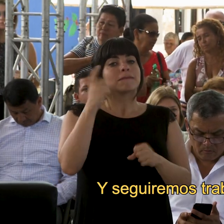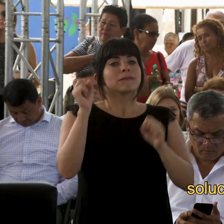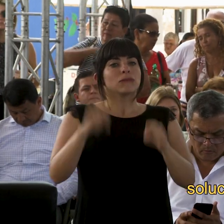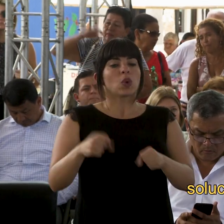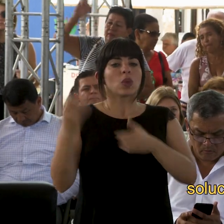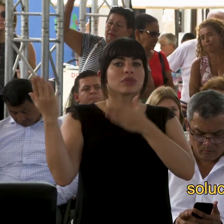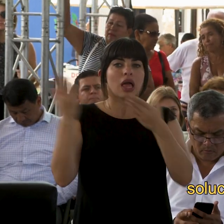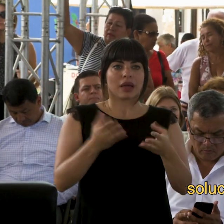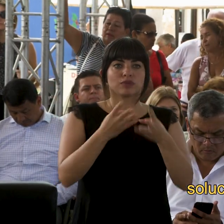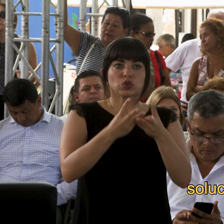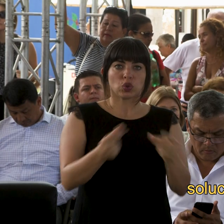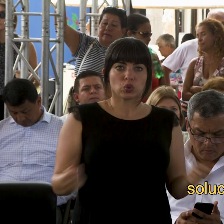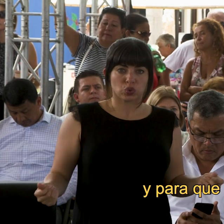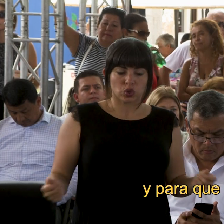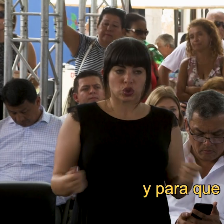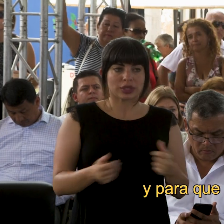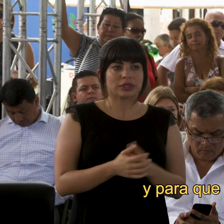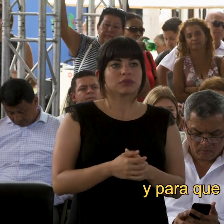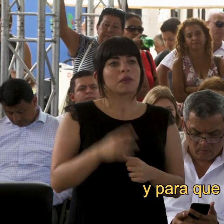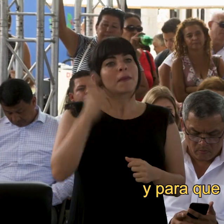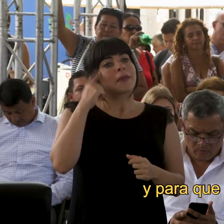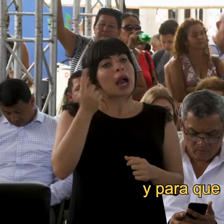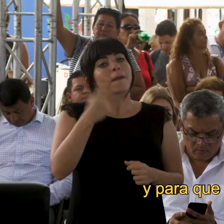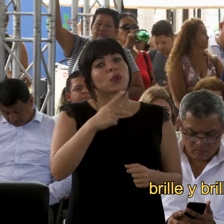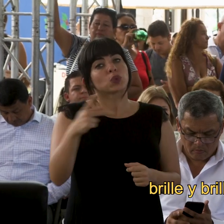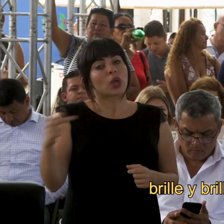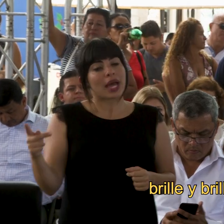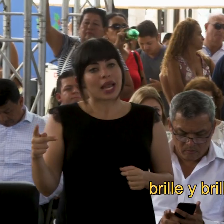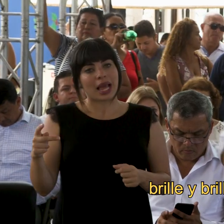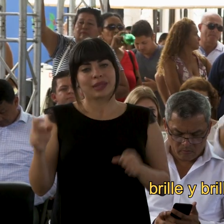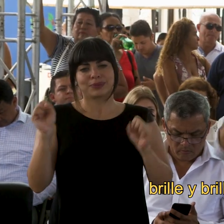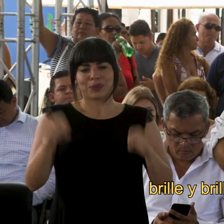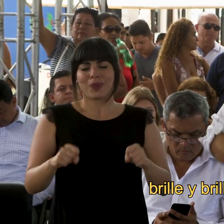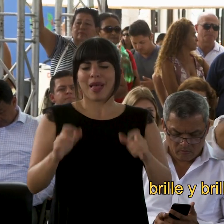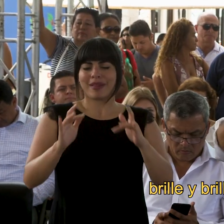traer soluciones y para que Puntarenas